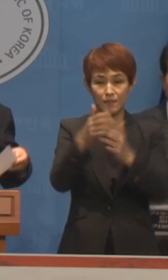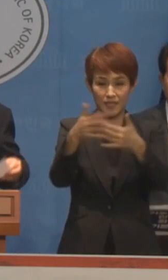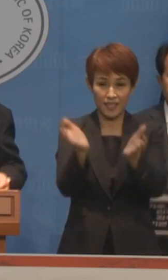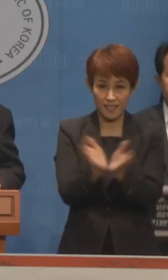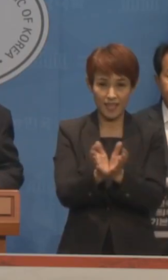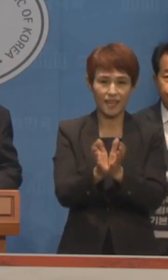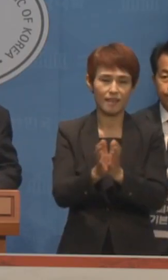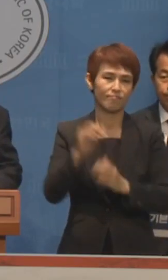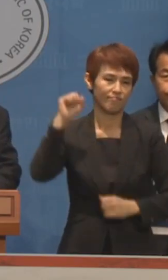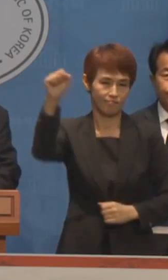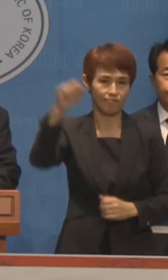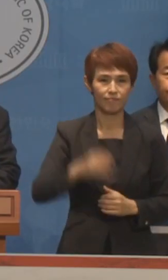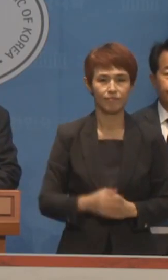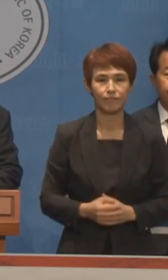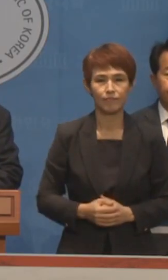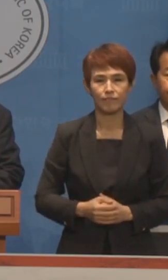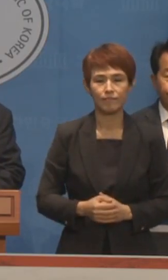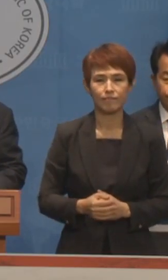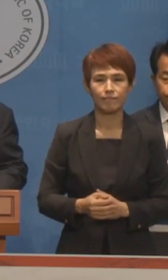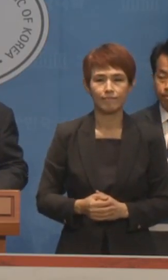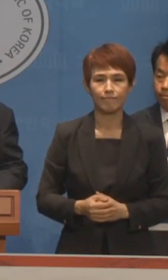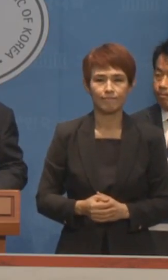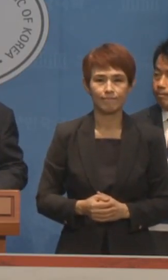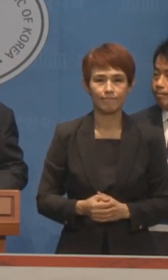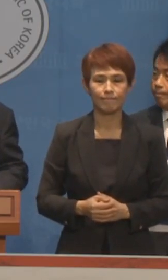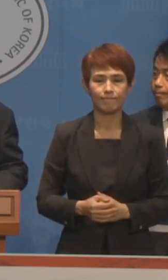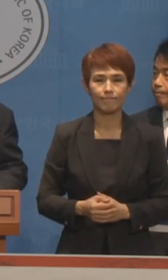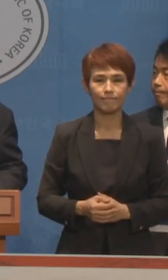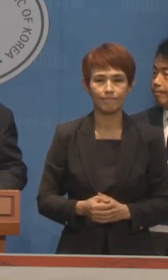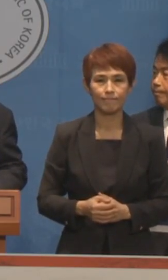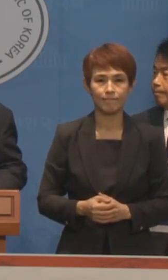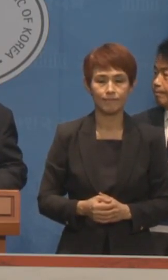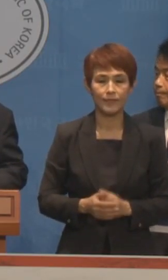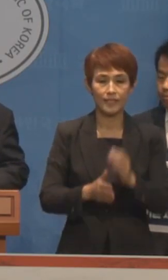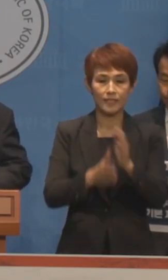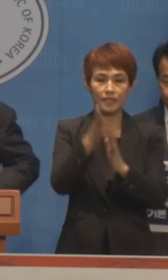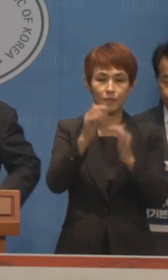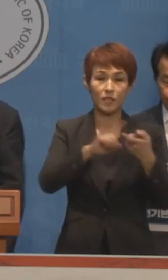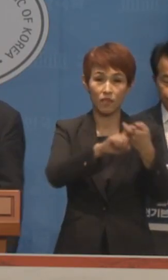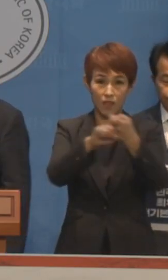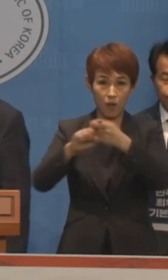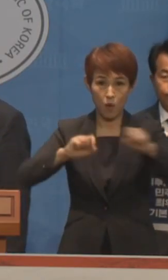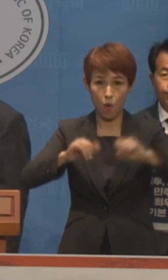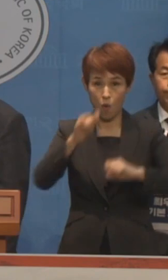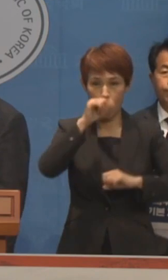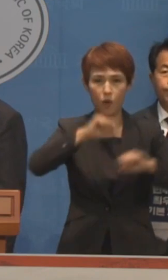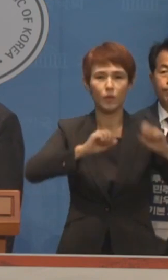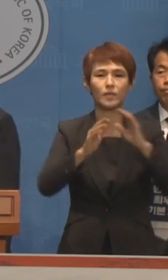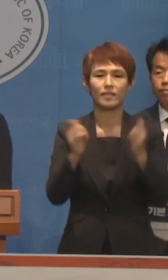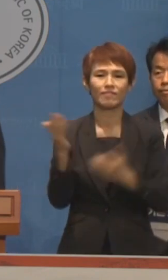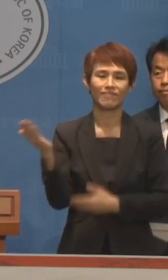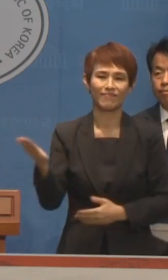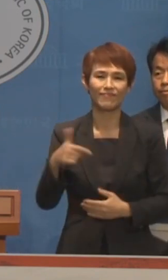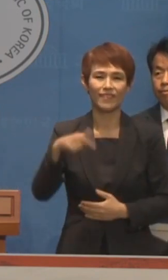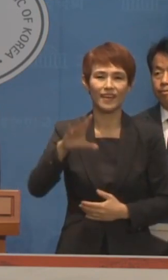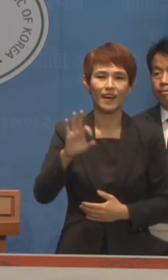탈핵 시민행동 그리고 탈핵 부산 시민 연대에서 활동하고 계시는 강원주 활동가님 발언 들어보도록